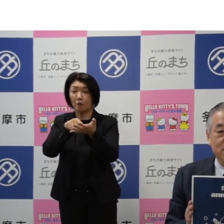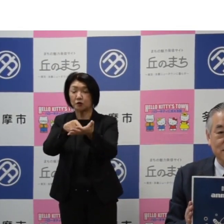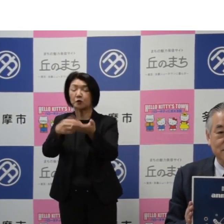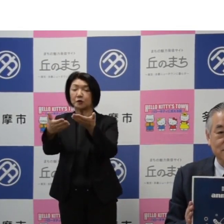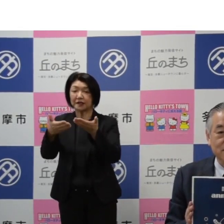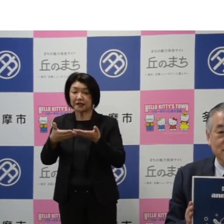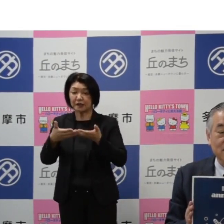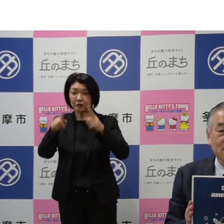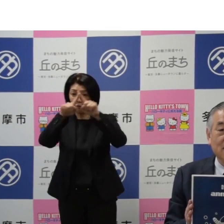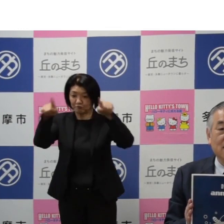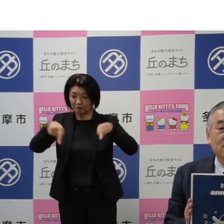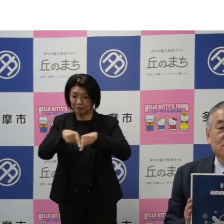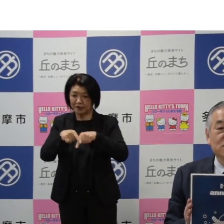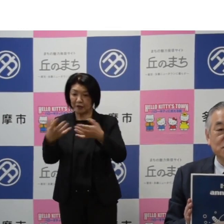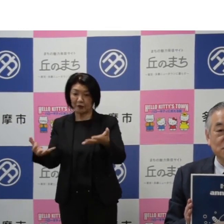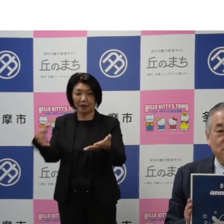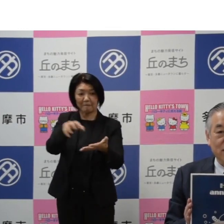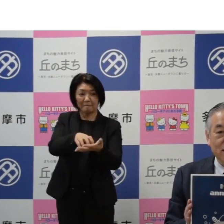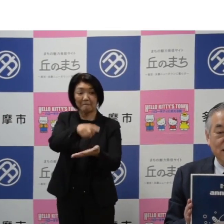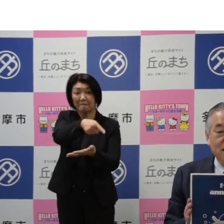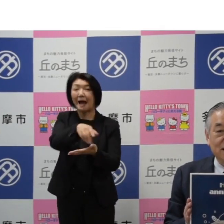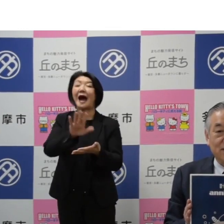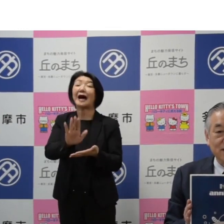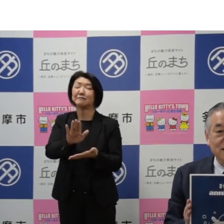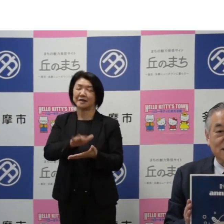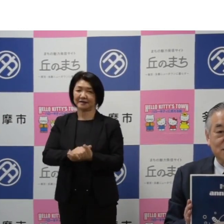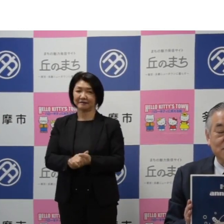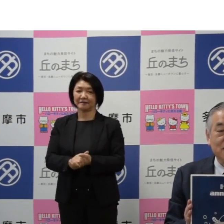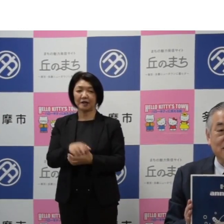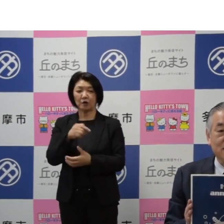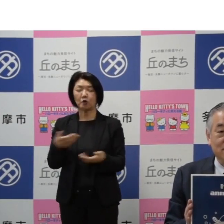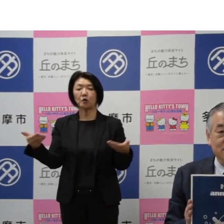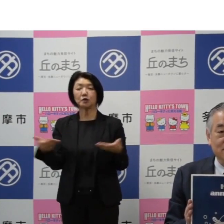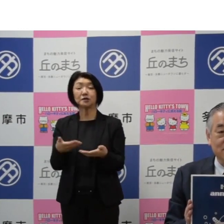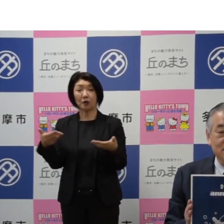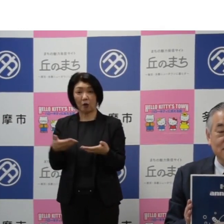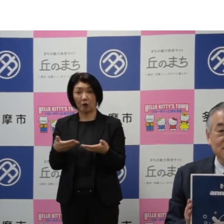刷り込みます。この事業は多摩市が進め